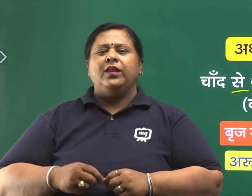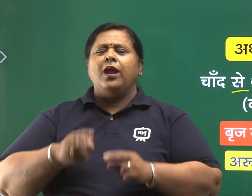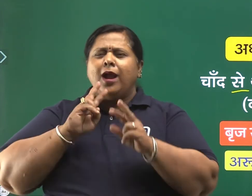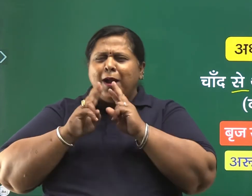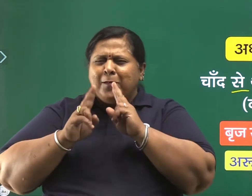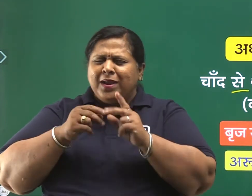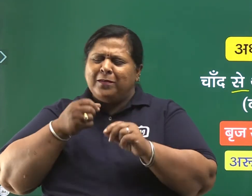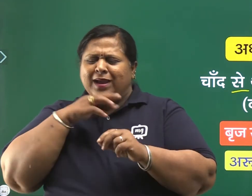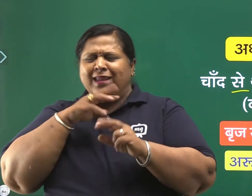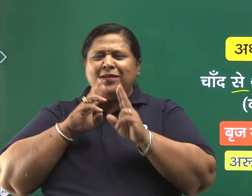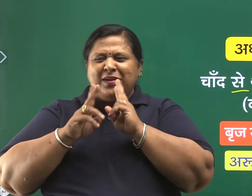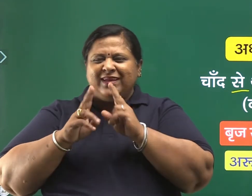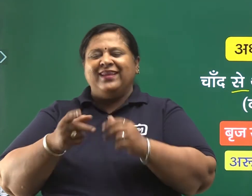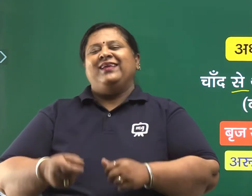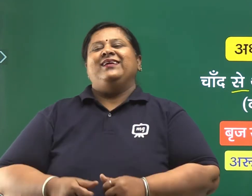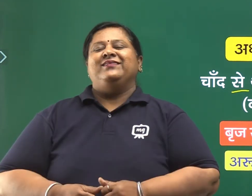गप्पे लड़ा रहे हैं।